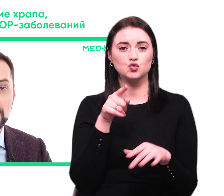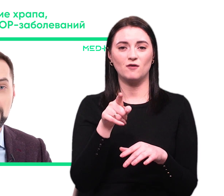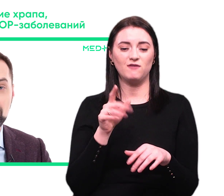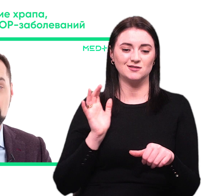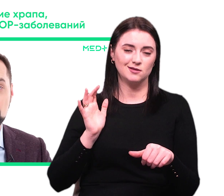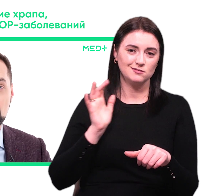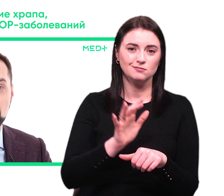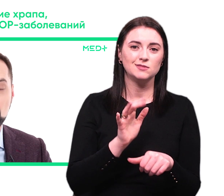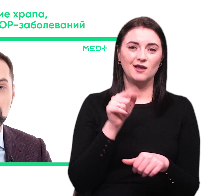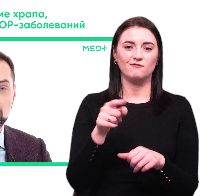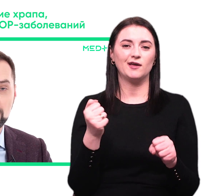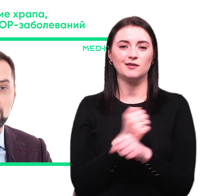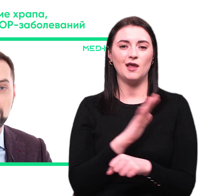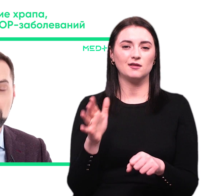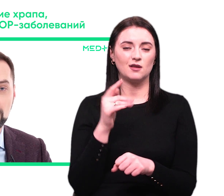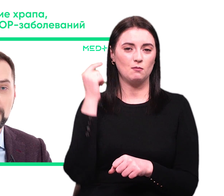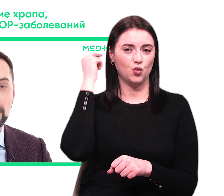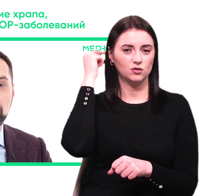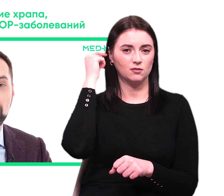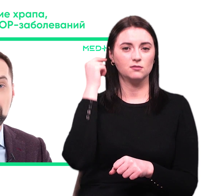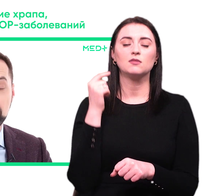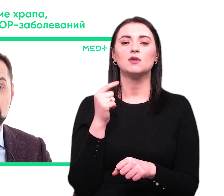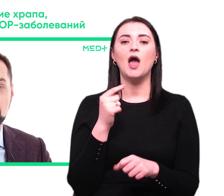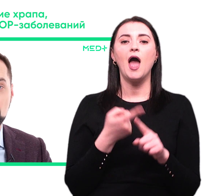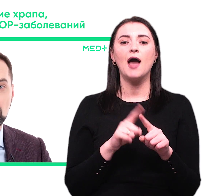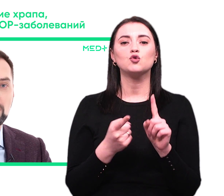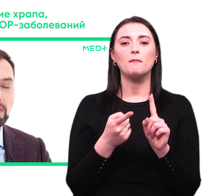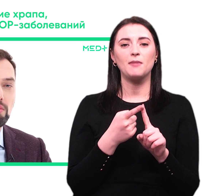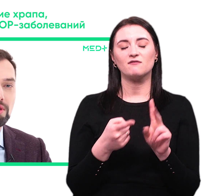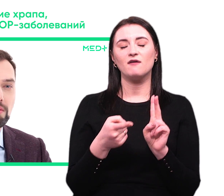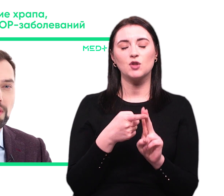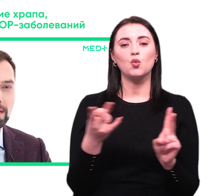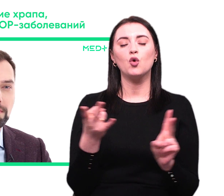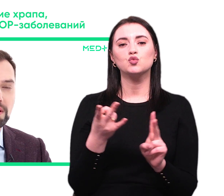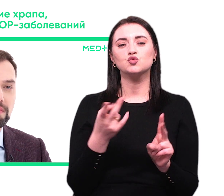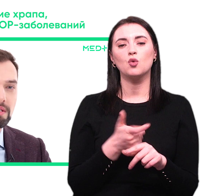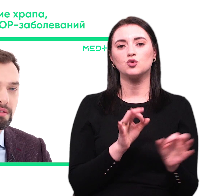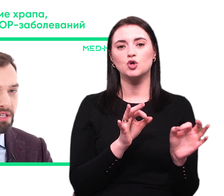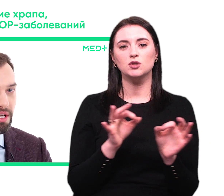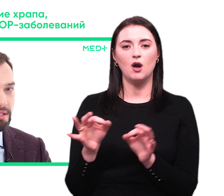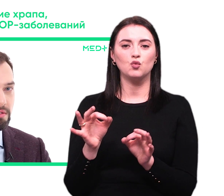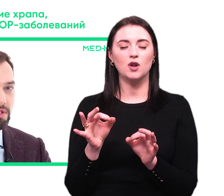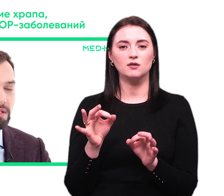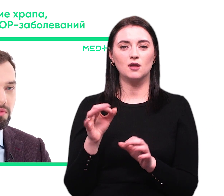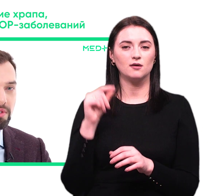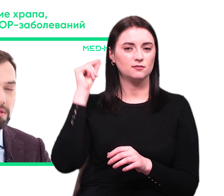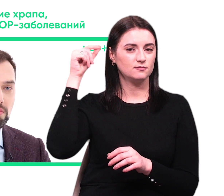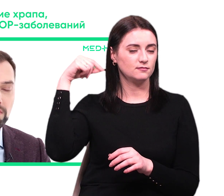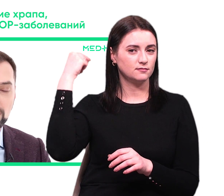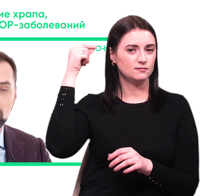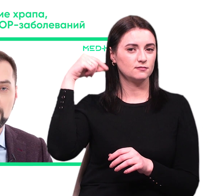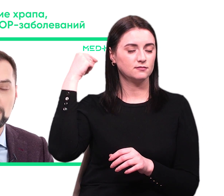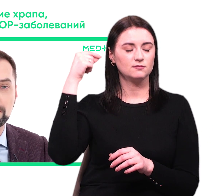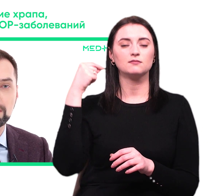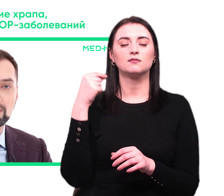подбил и вы не травмировали кожу наружного слухового прохода. Это первое. Второе, нужно очень аккуратно производить вращательные движения в области